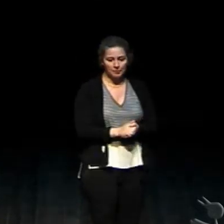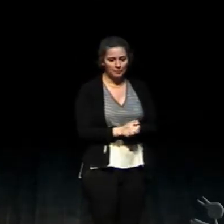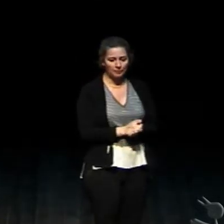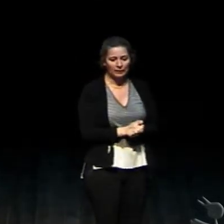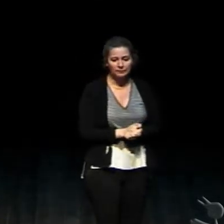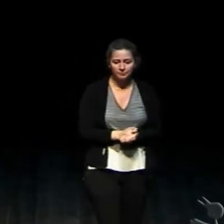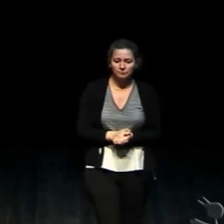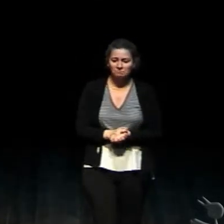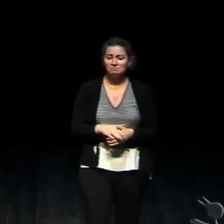sinais. Próximo.